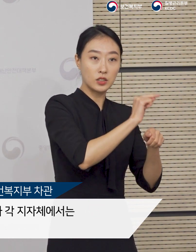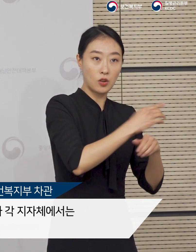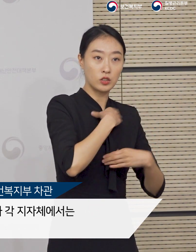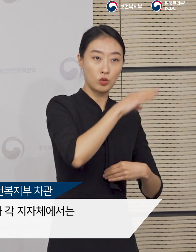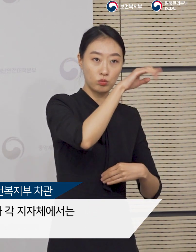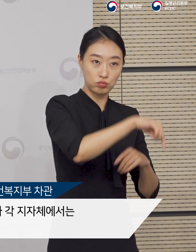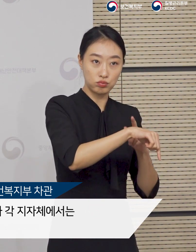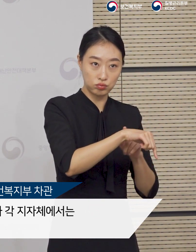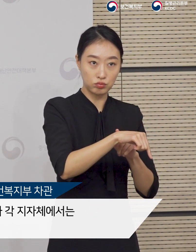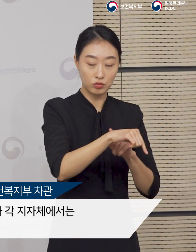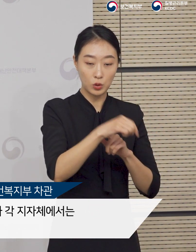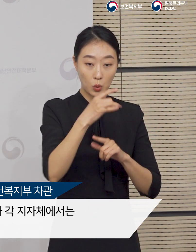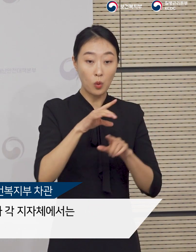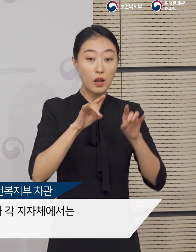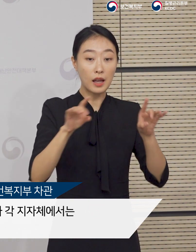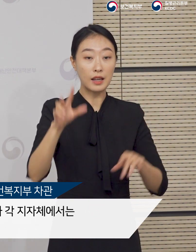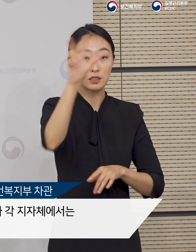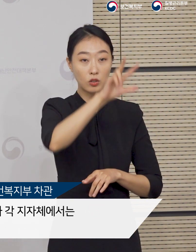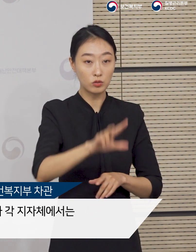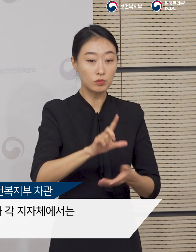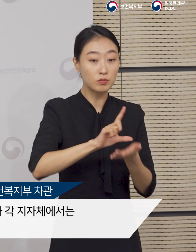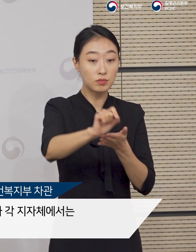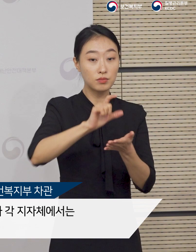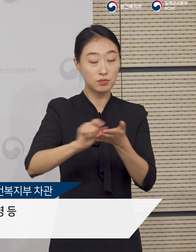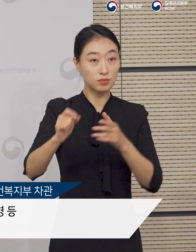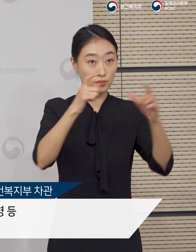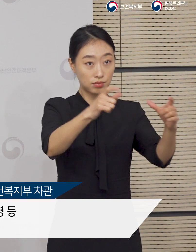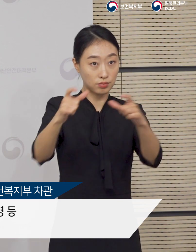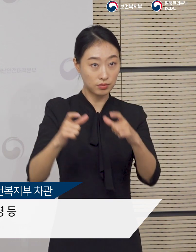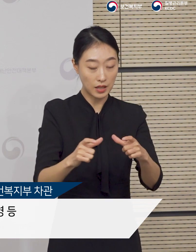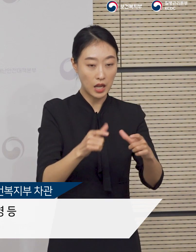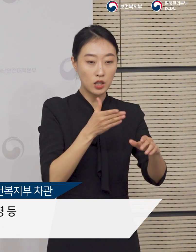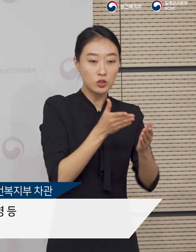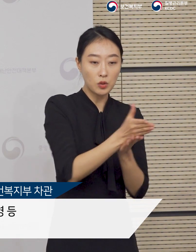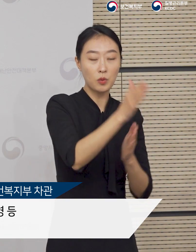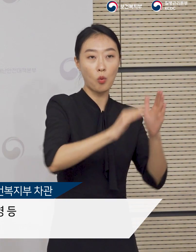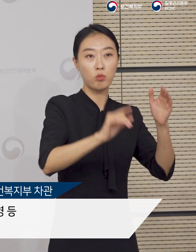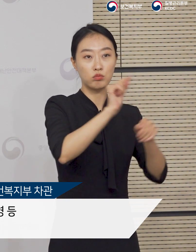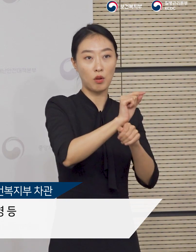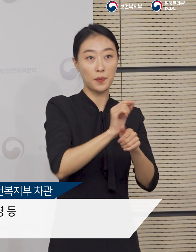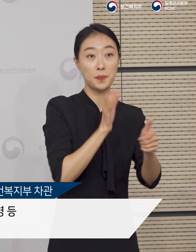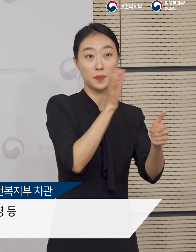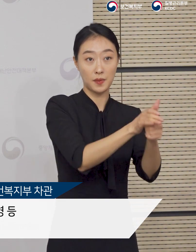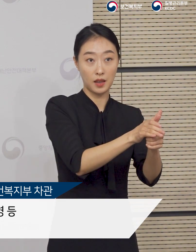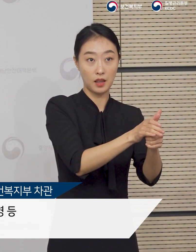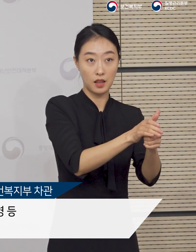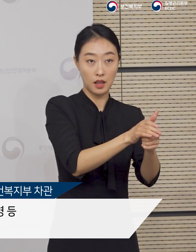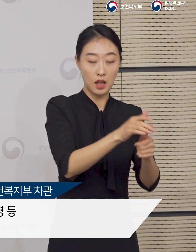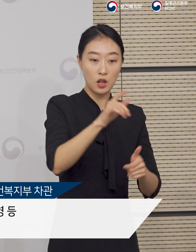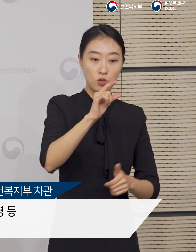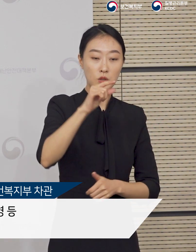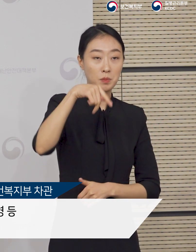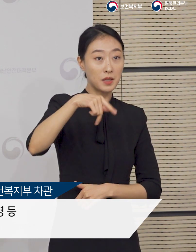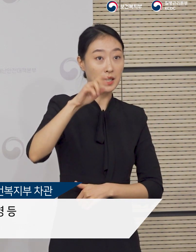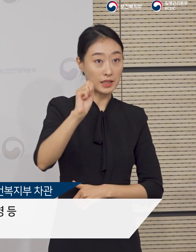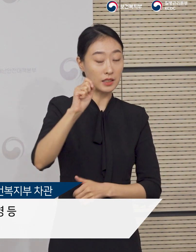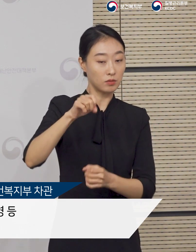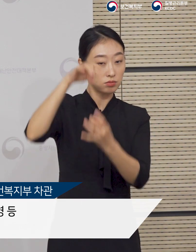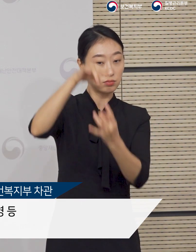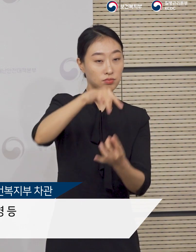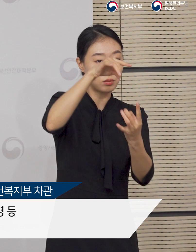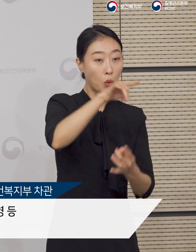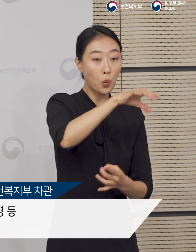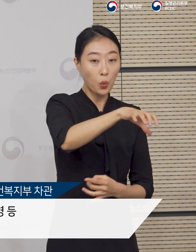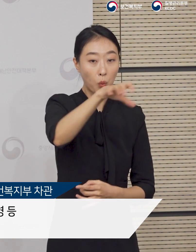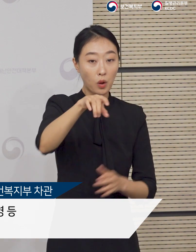지자체에서는 자가격리자 전담 공무원을 지정하고 GIS 통합 상황편을 통한 추적 관리, 주민신고제